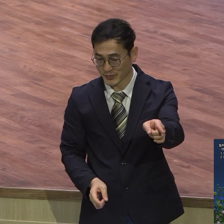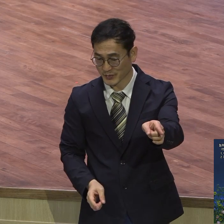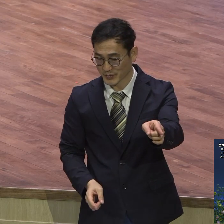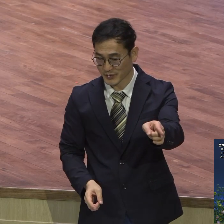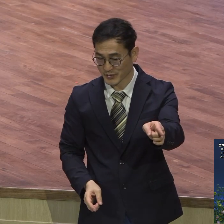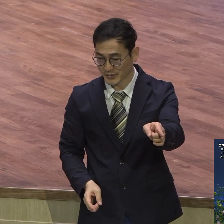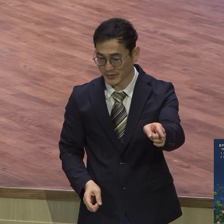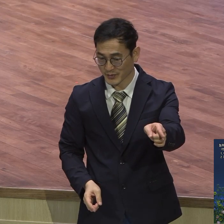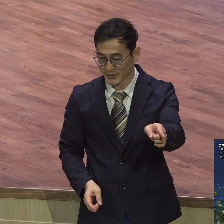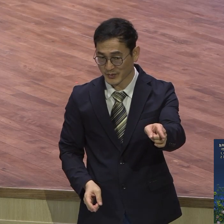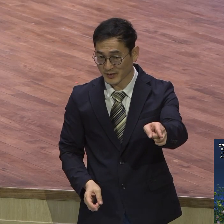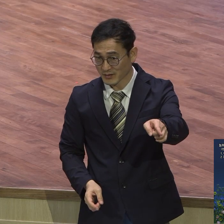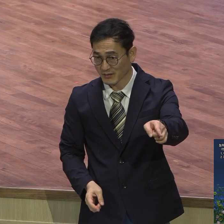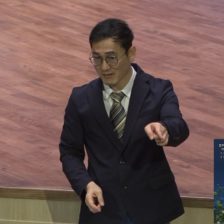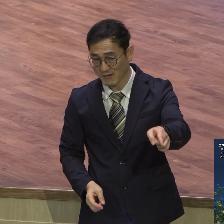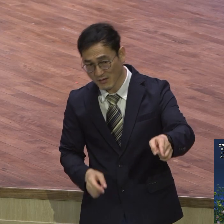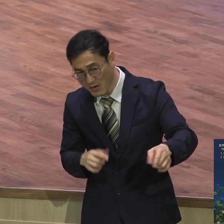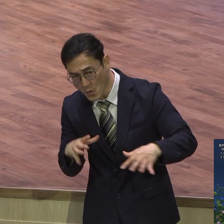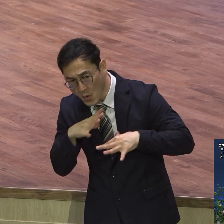자기에게 달라고 그럽니다